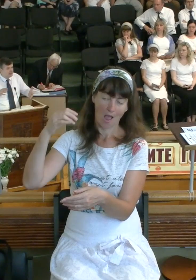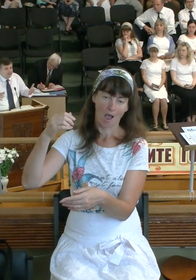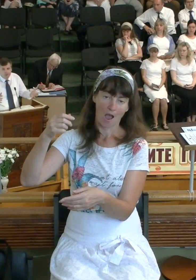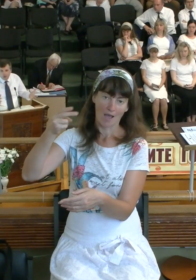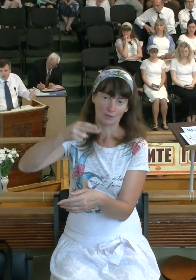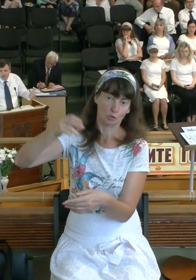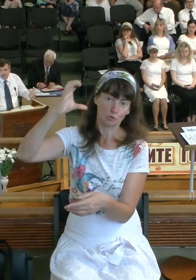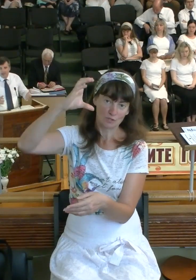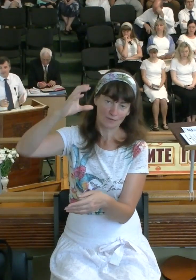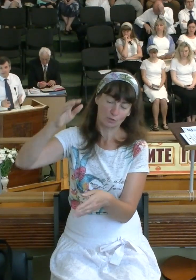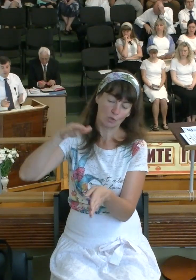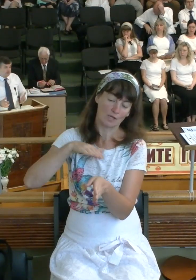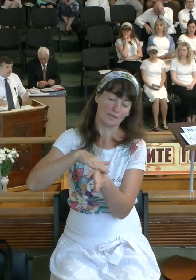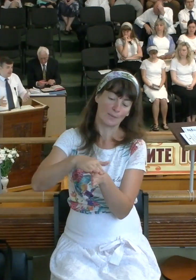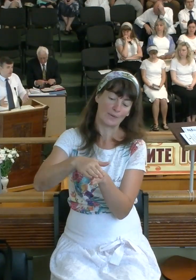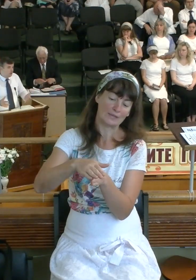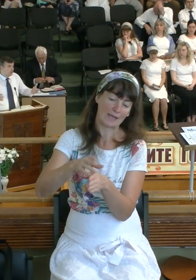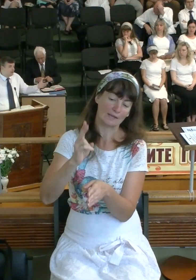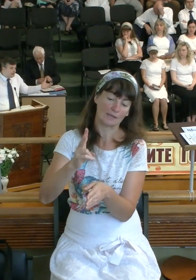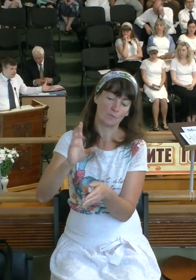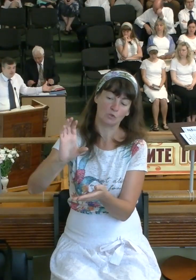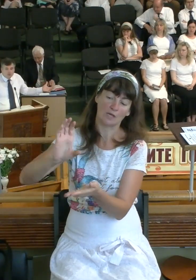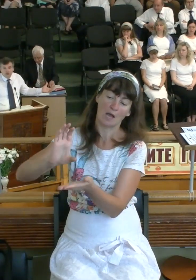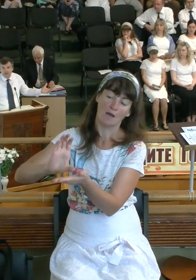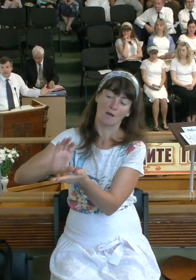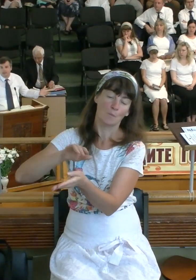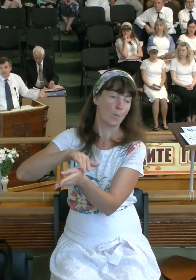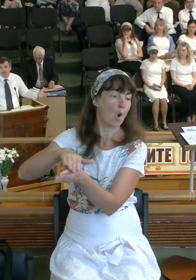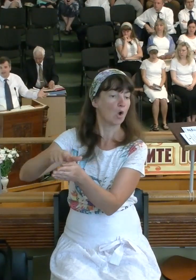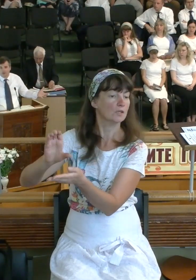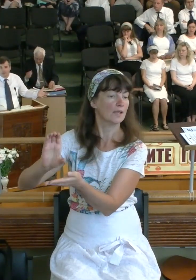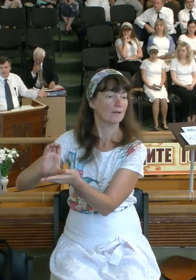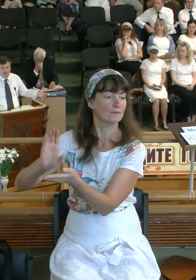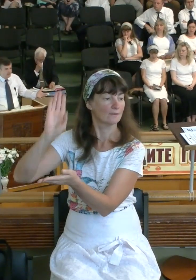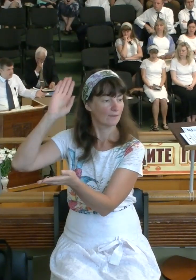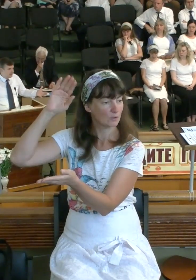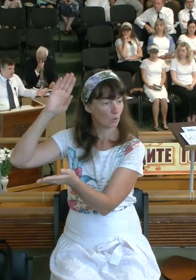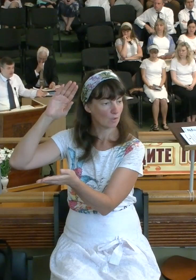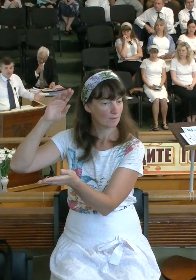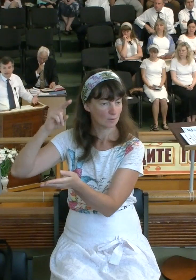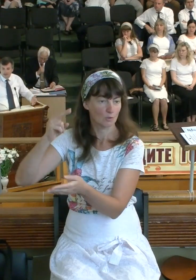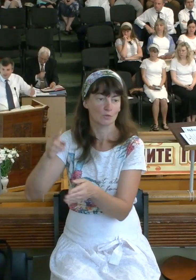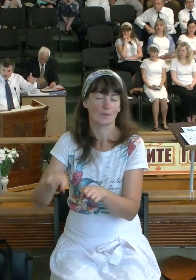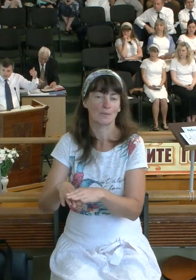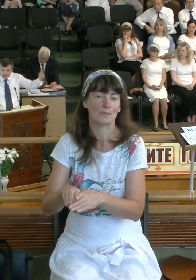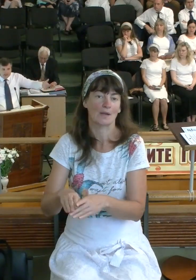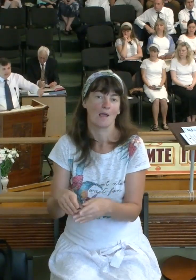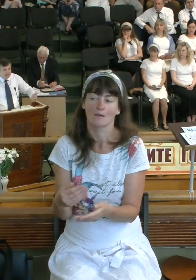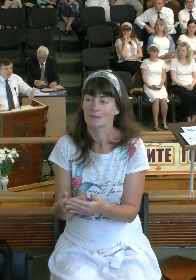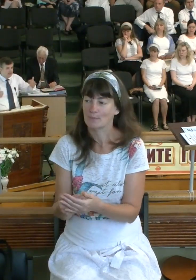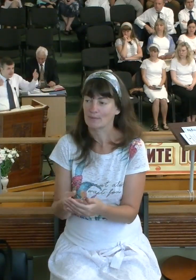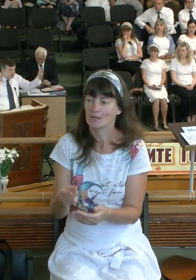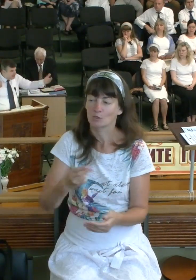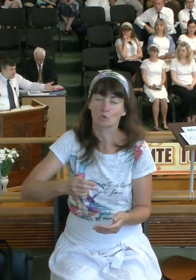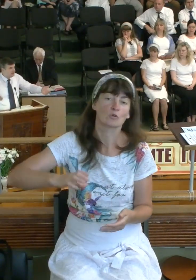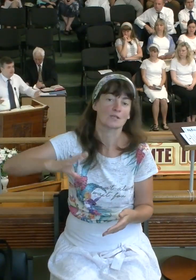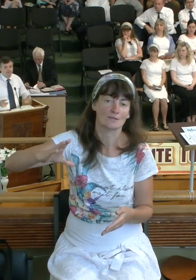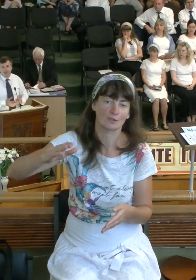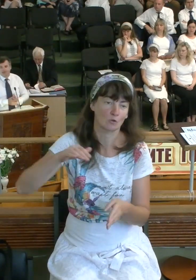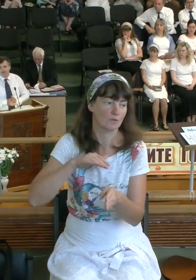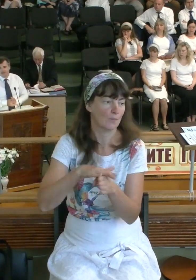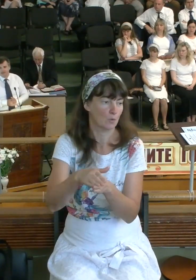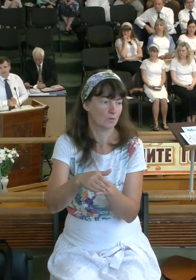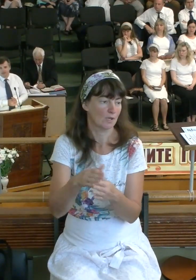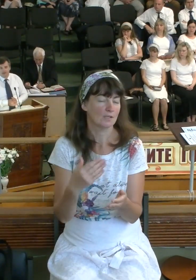кого вот как наполнят. И мы можем сказать, ну вот да, те мужи, они обладали такой силой. Да, конечно, там Моисей, да, Давид,